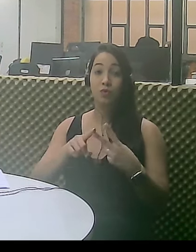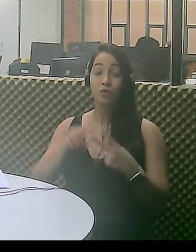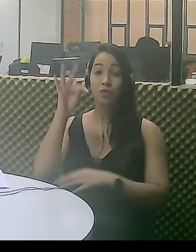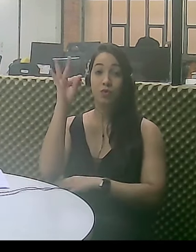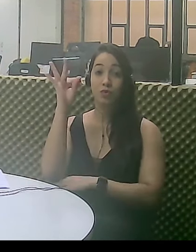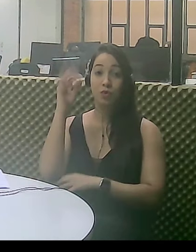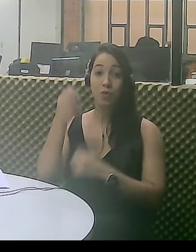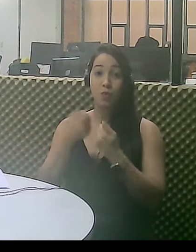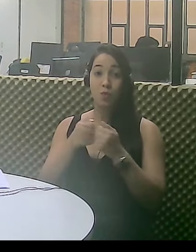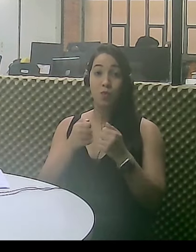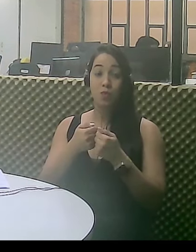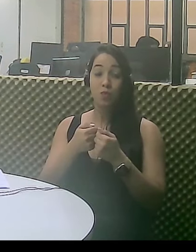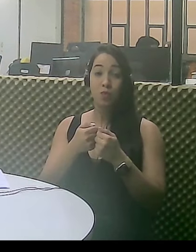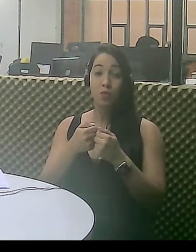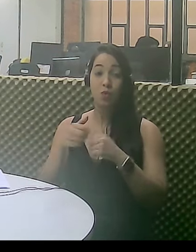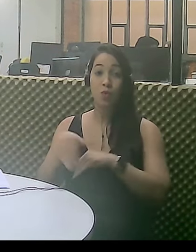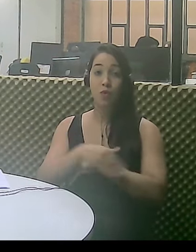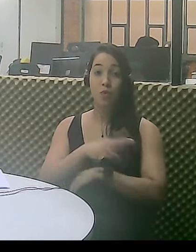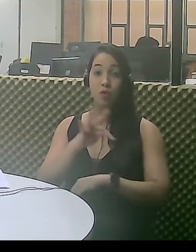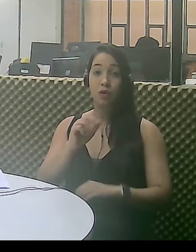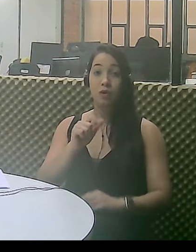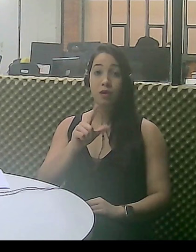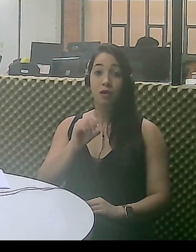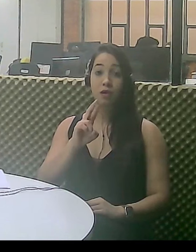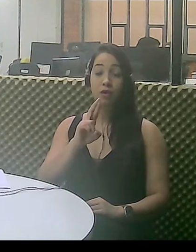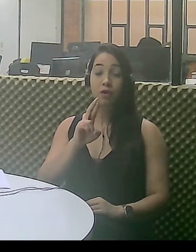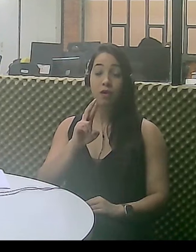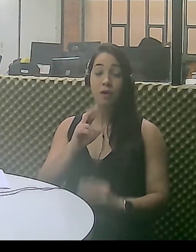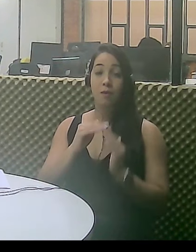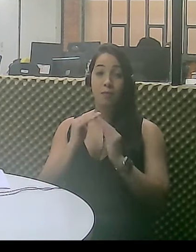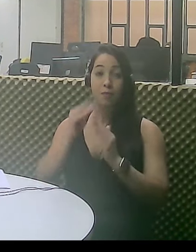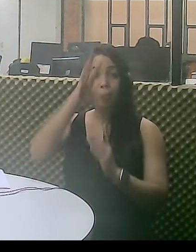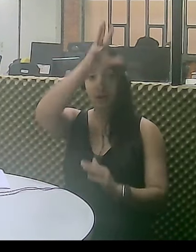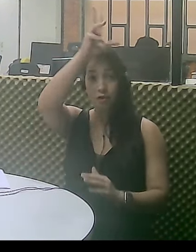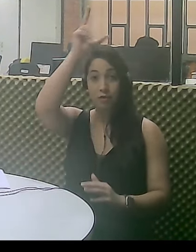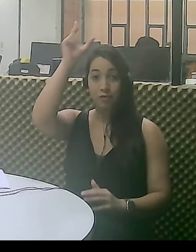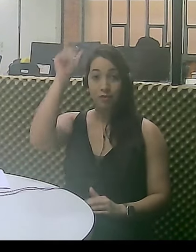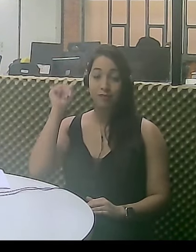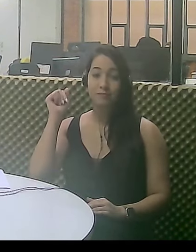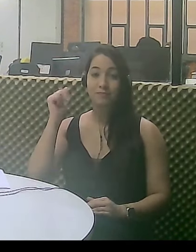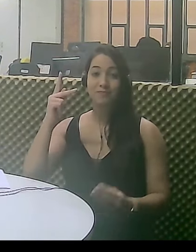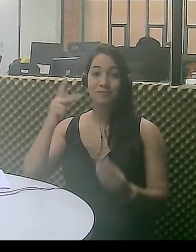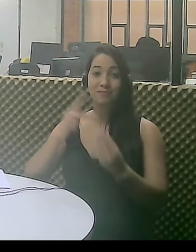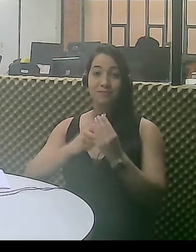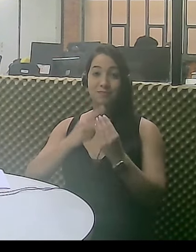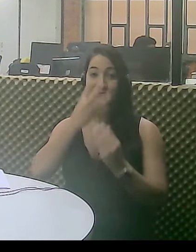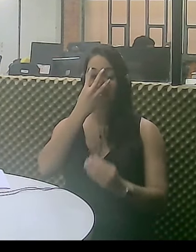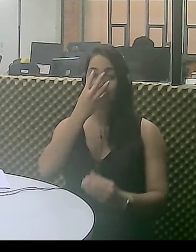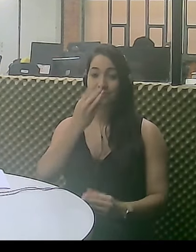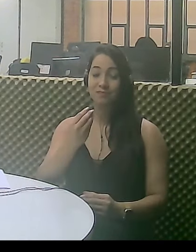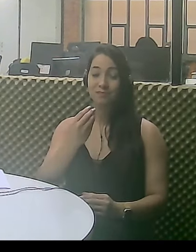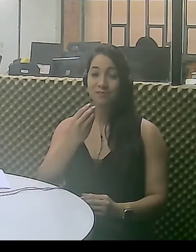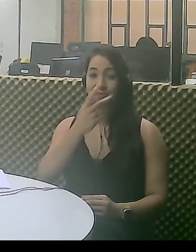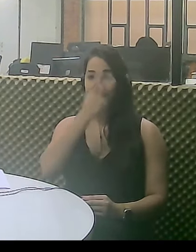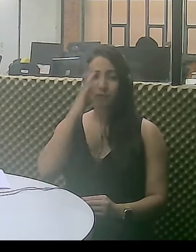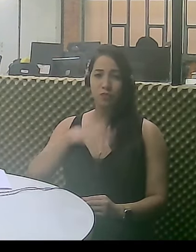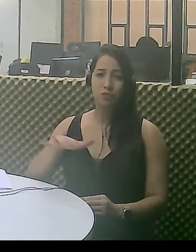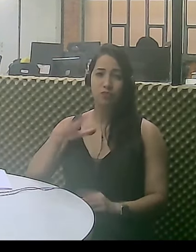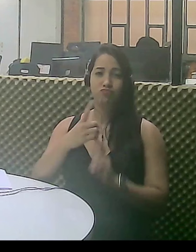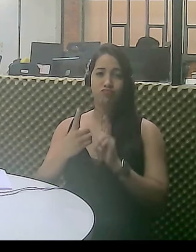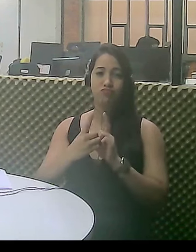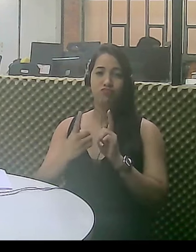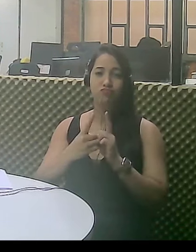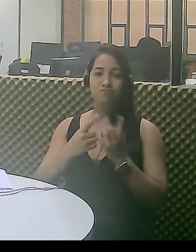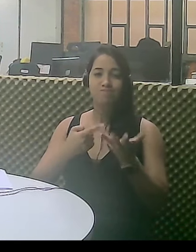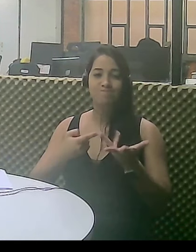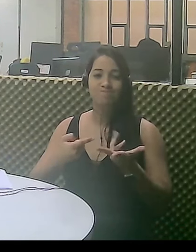de ônibus e na Avenida Taylor Silva, no bairro Guarani. No Procon Móvel, os consumidores têm acesso a todos os